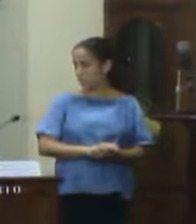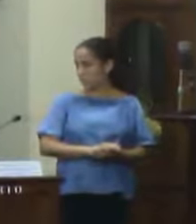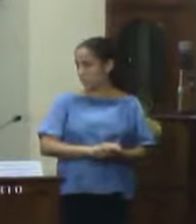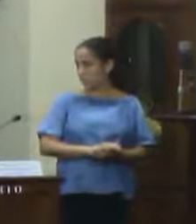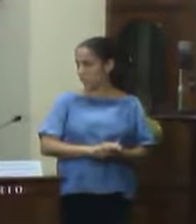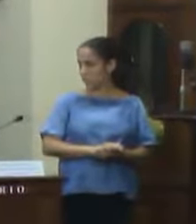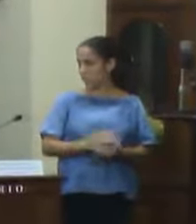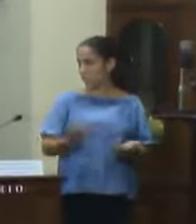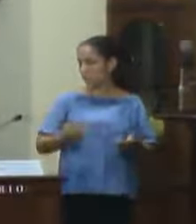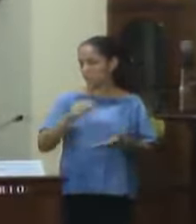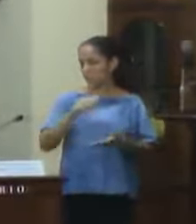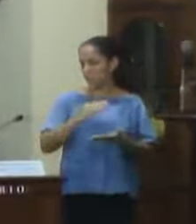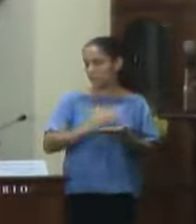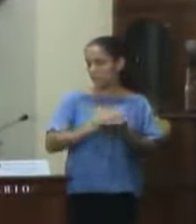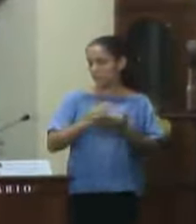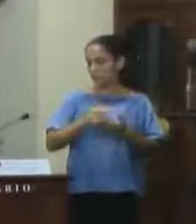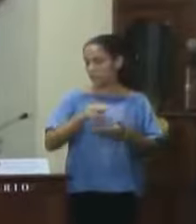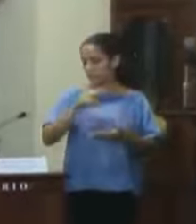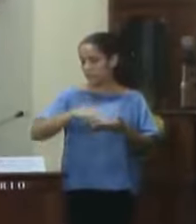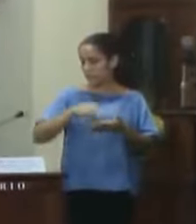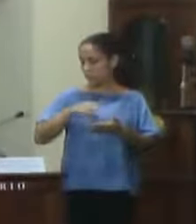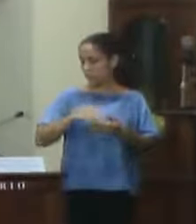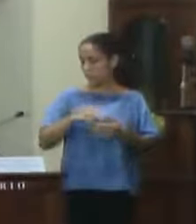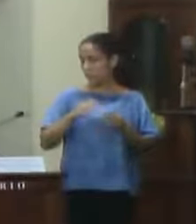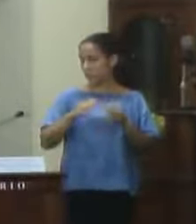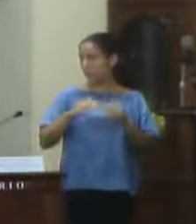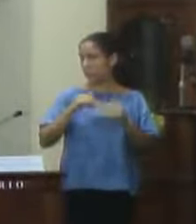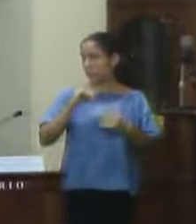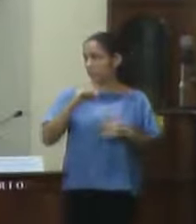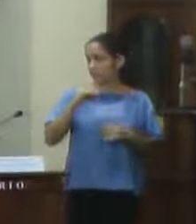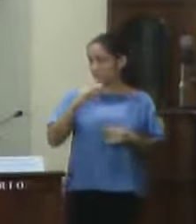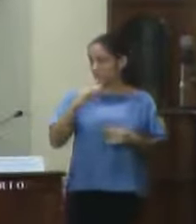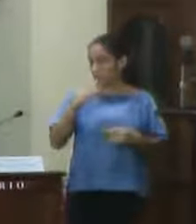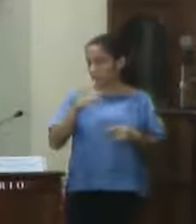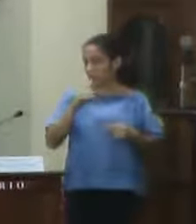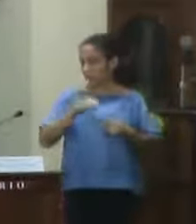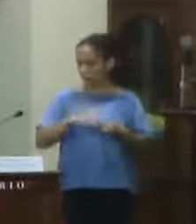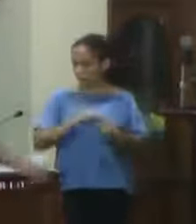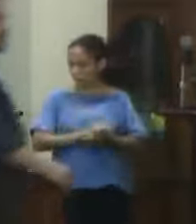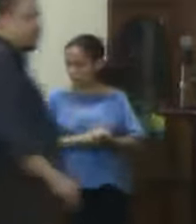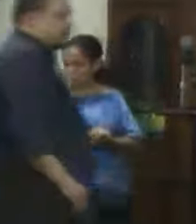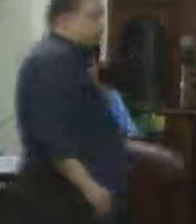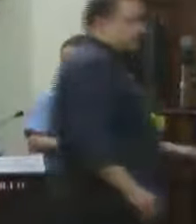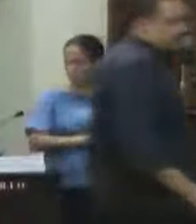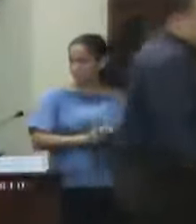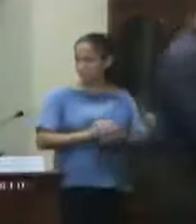unanimidade. Passamos agora à leitura das indicações.